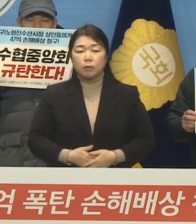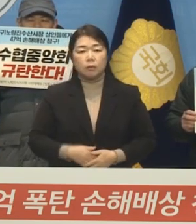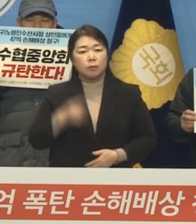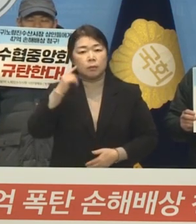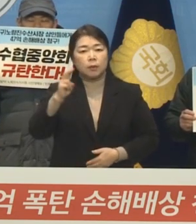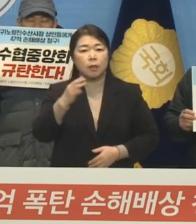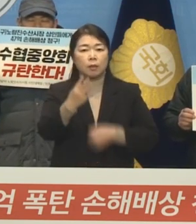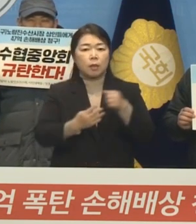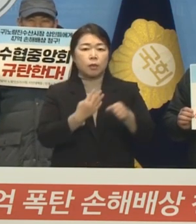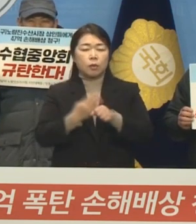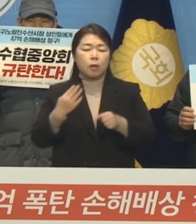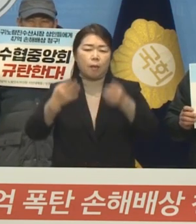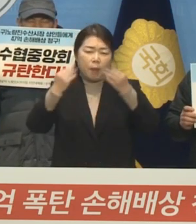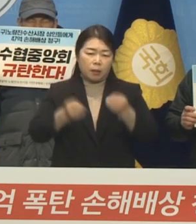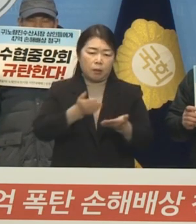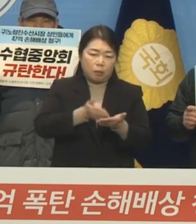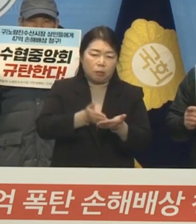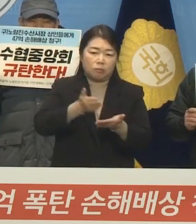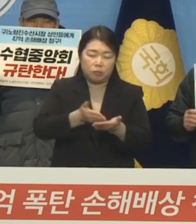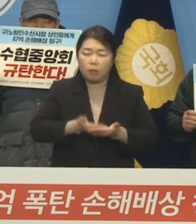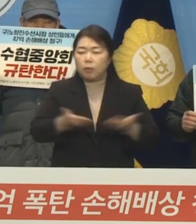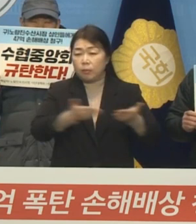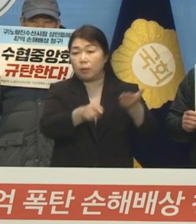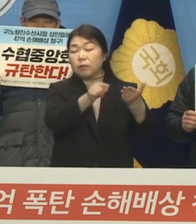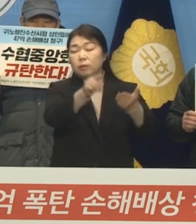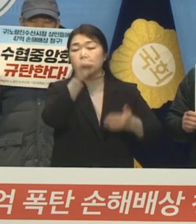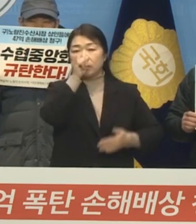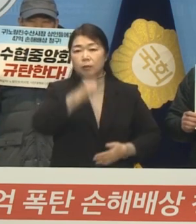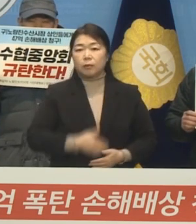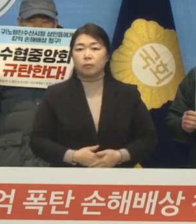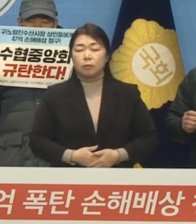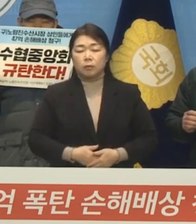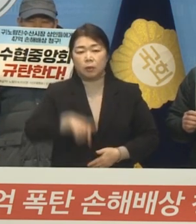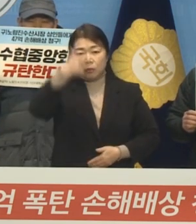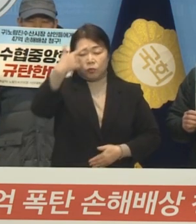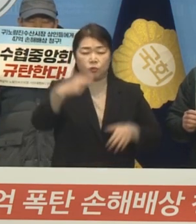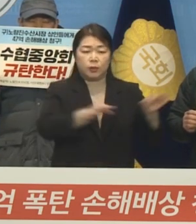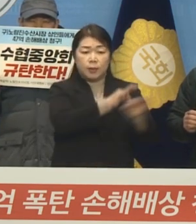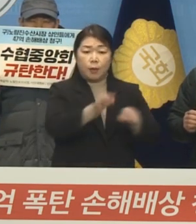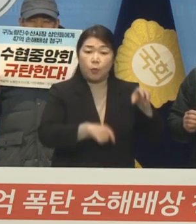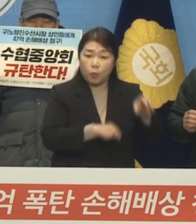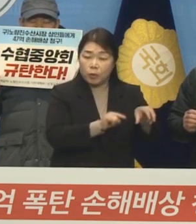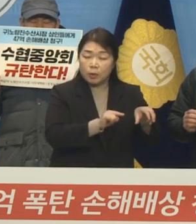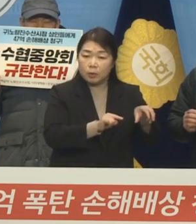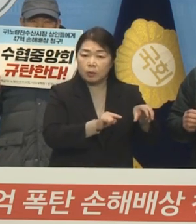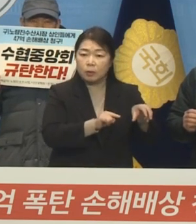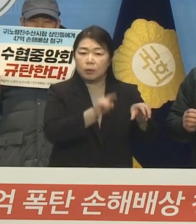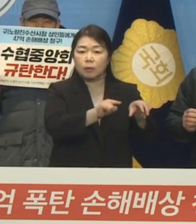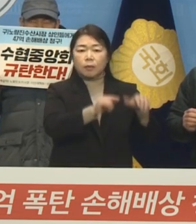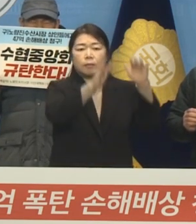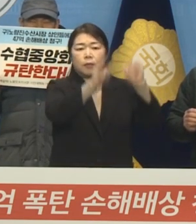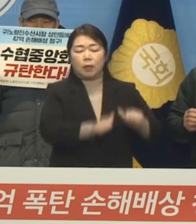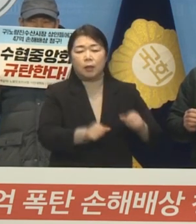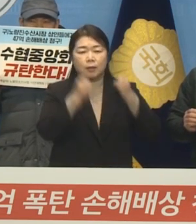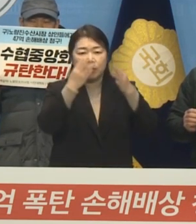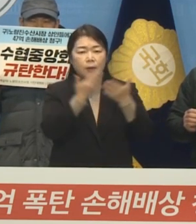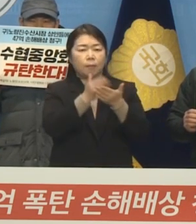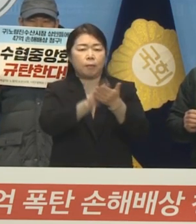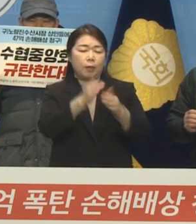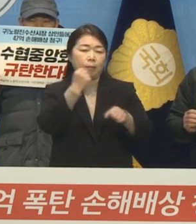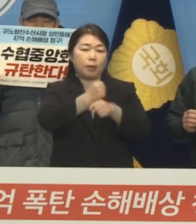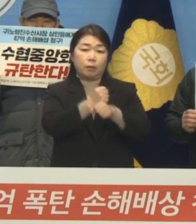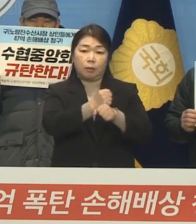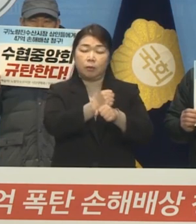전에 수많은 언론에서 많이 나왔죠. 그래서 이제 구시장에 있는 곳을 현대화 개발을